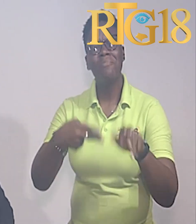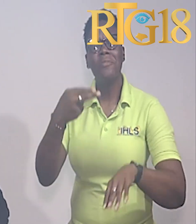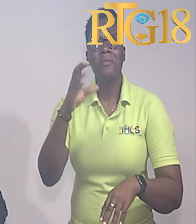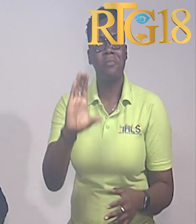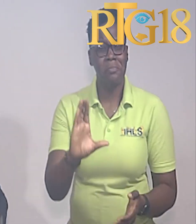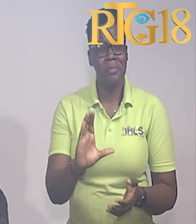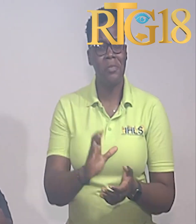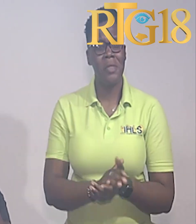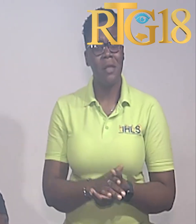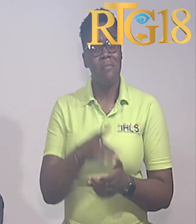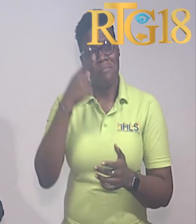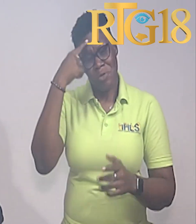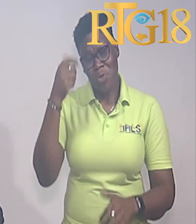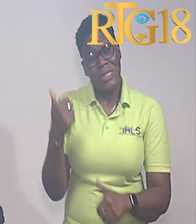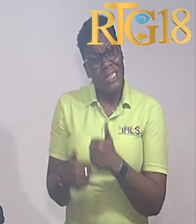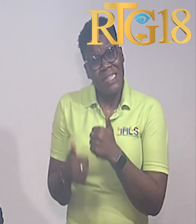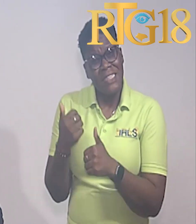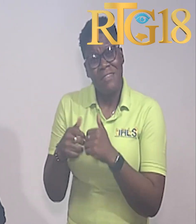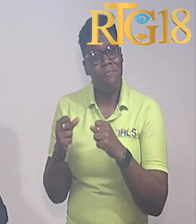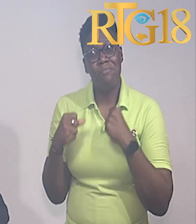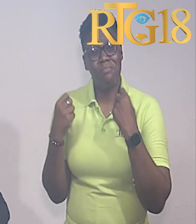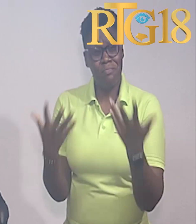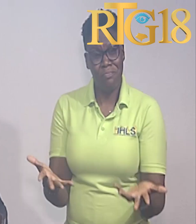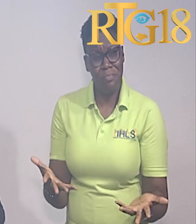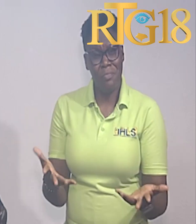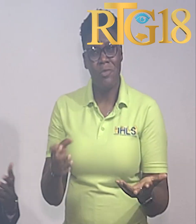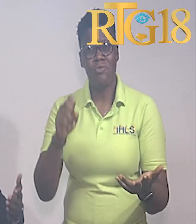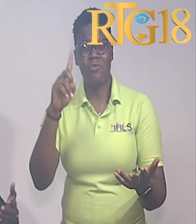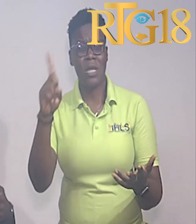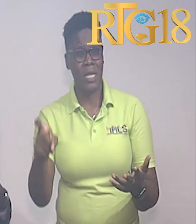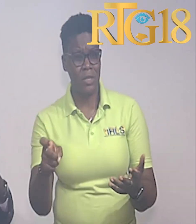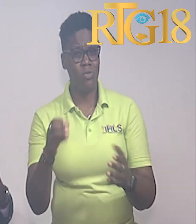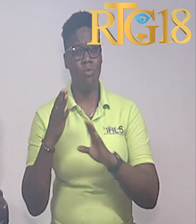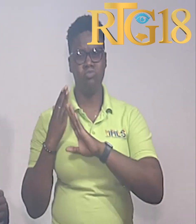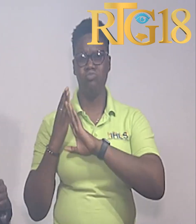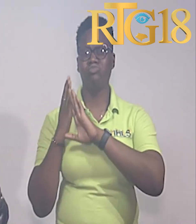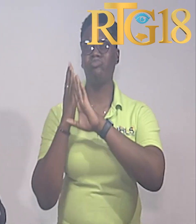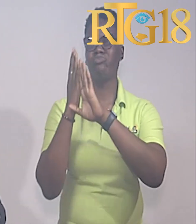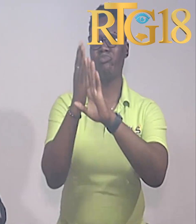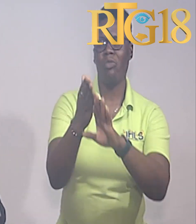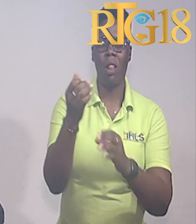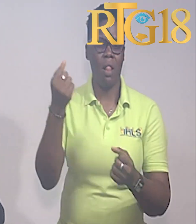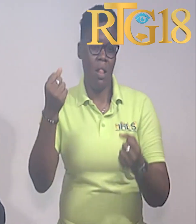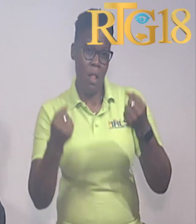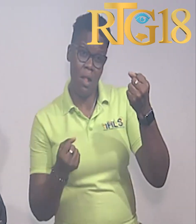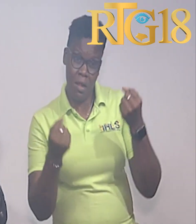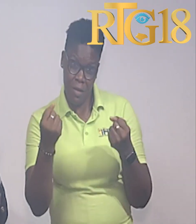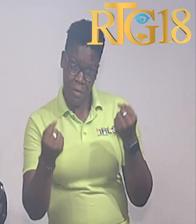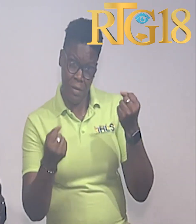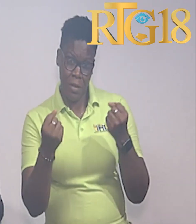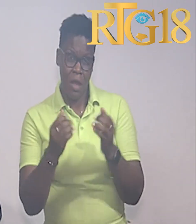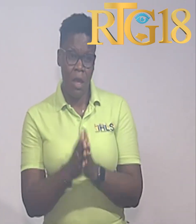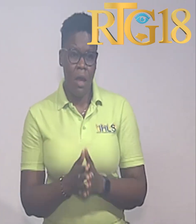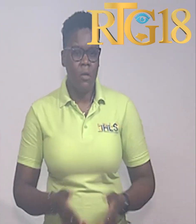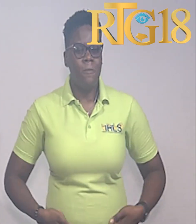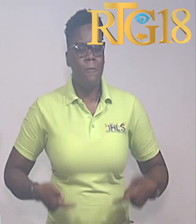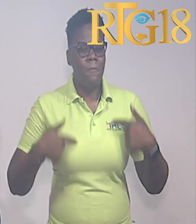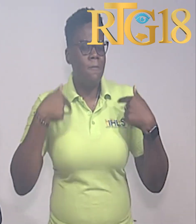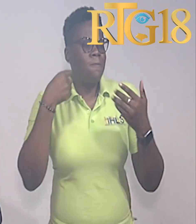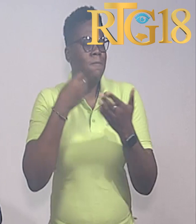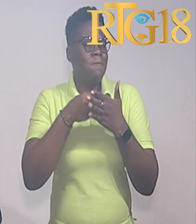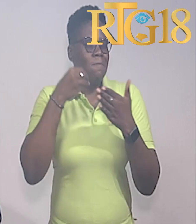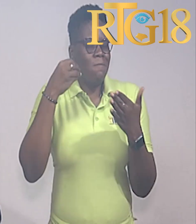un contexte qui est difficile. Nous avons une question de transport, de machine, nous avons une question de vie chère qui a